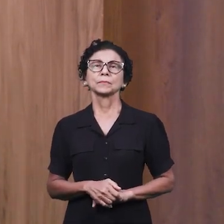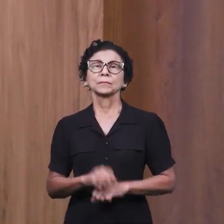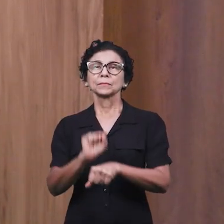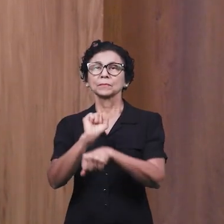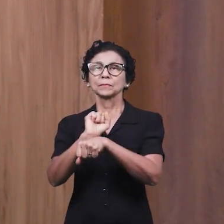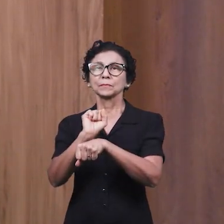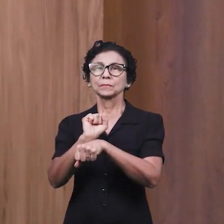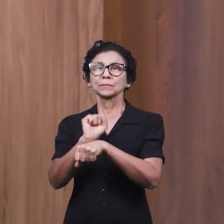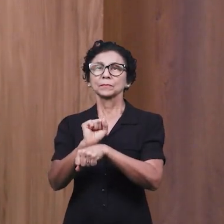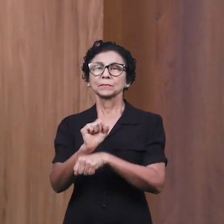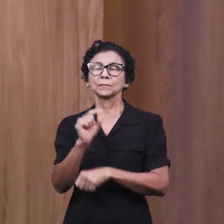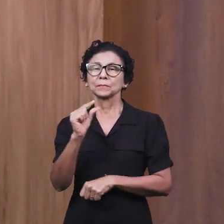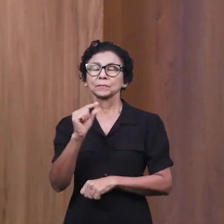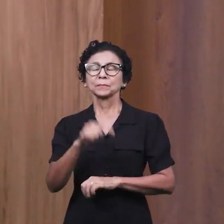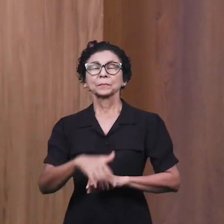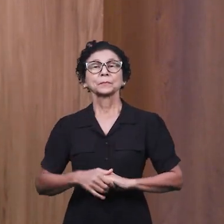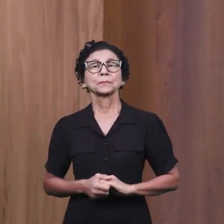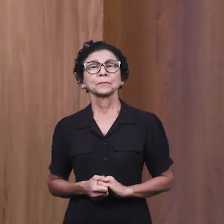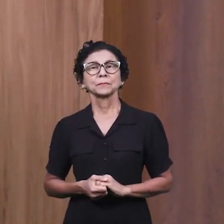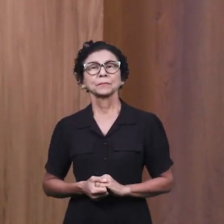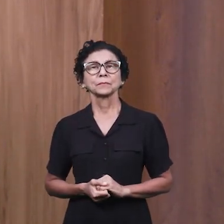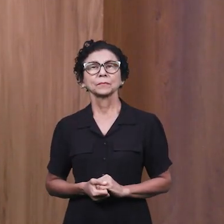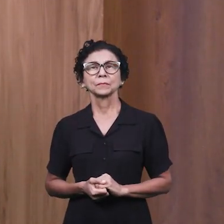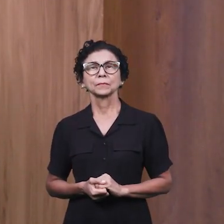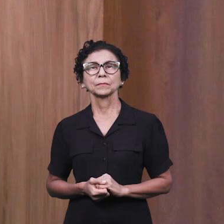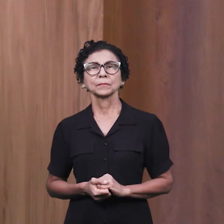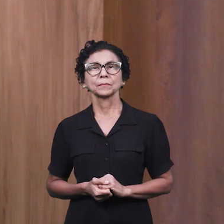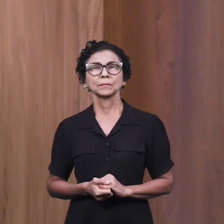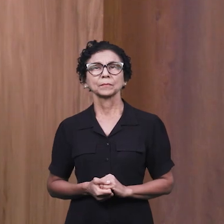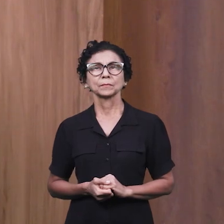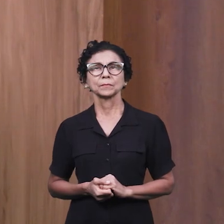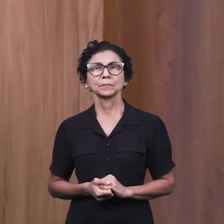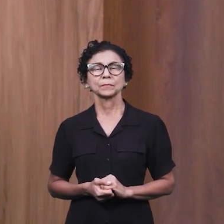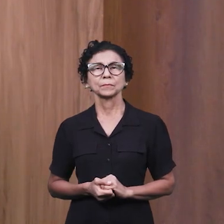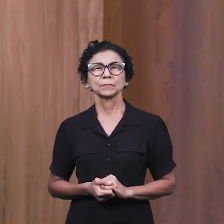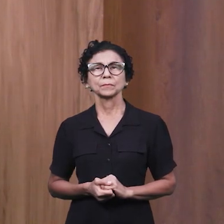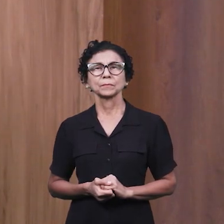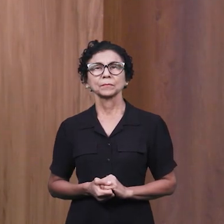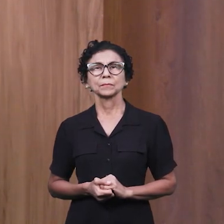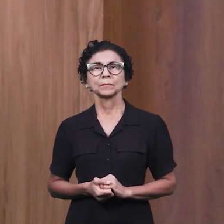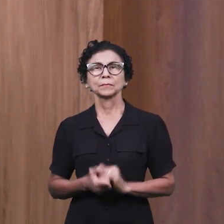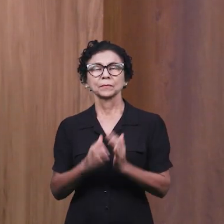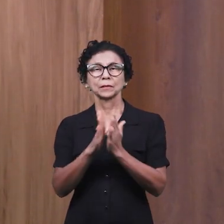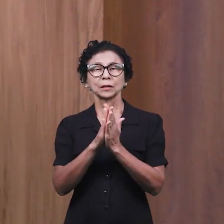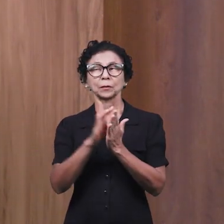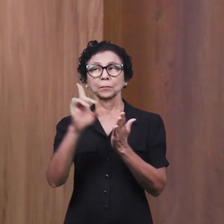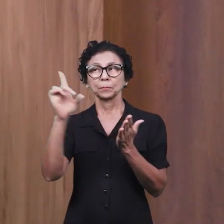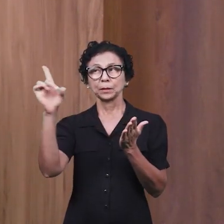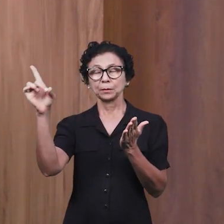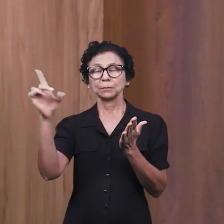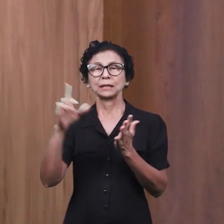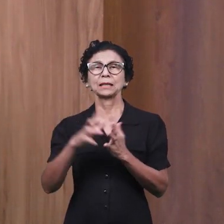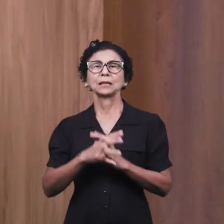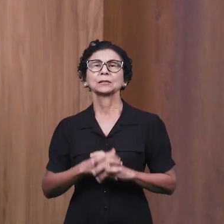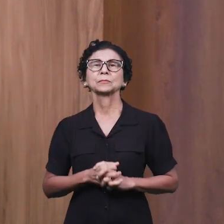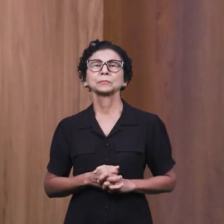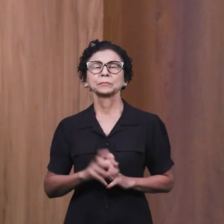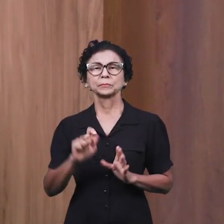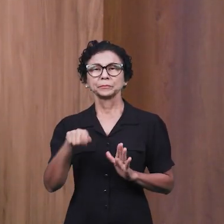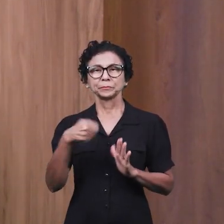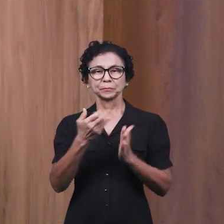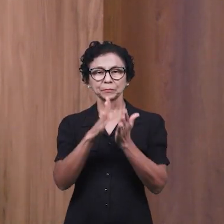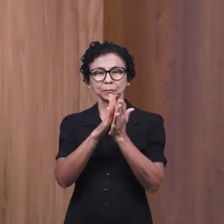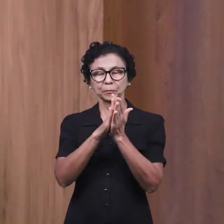espera. Mais uma dica, na Bíblia, o livro Palavra de Deus, esse é o sinal de